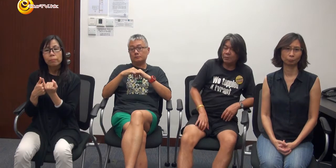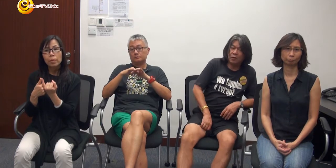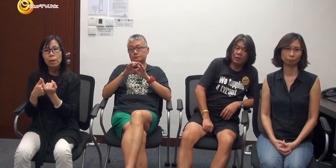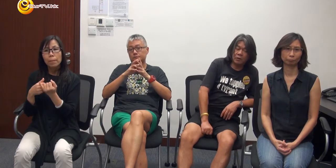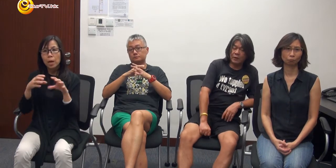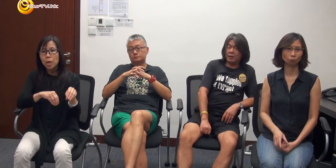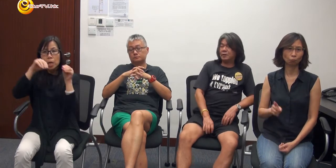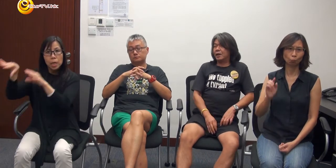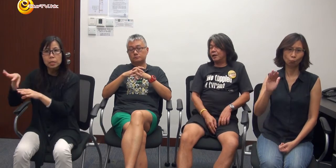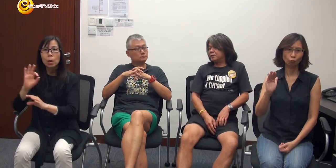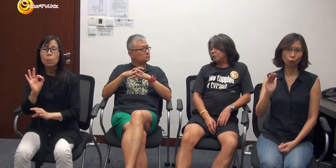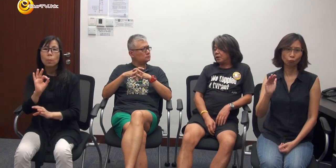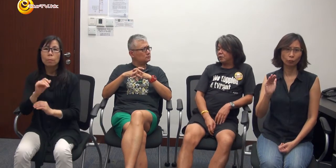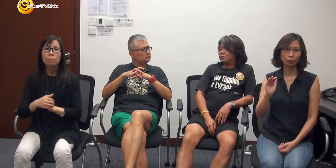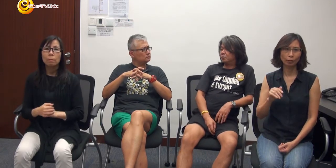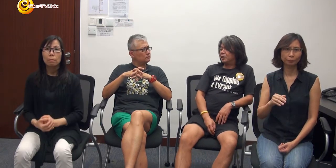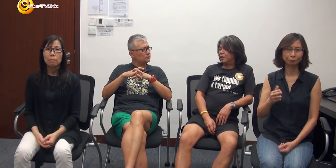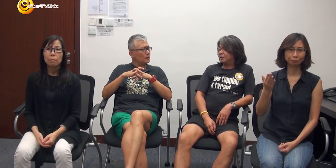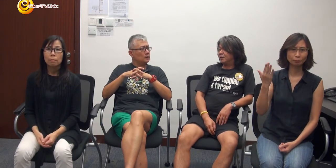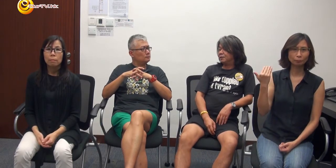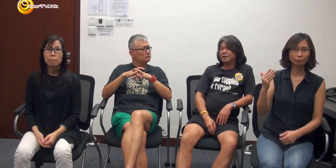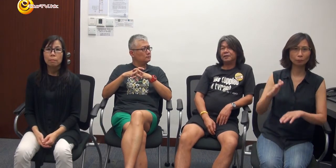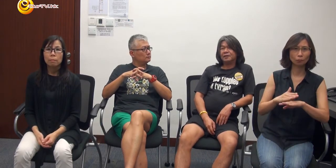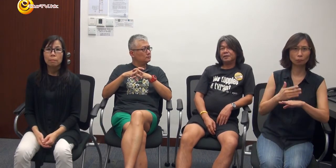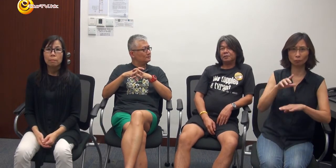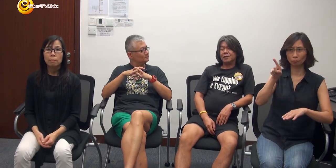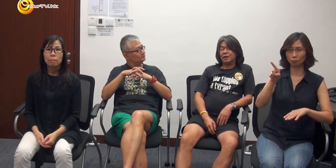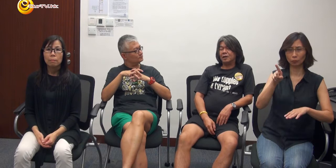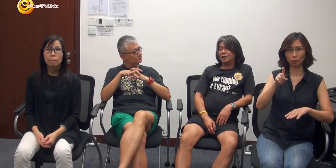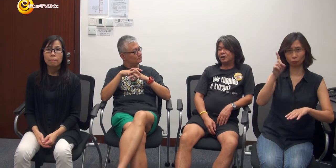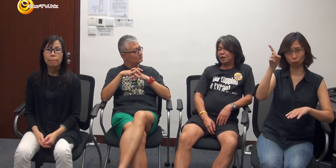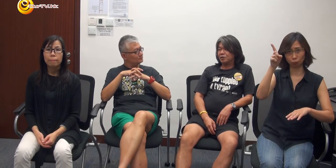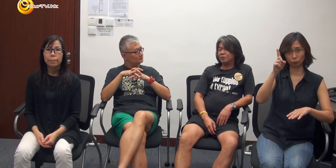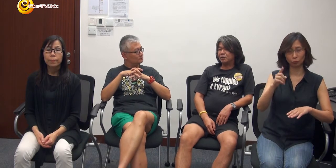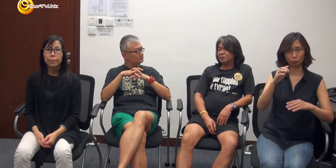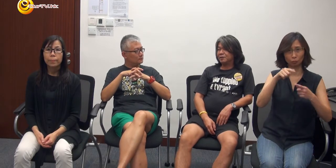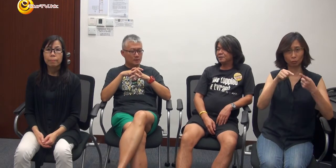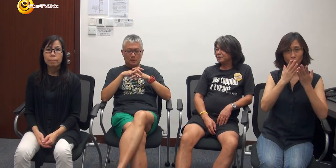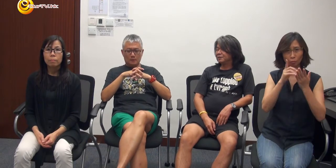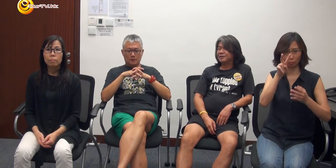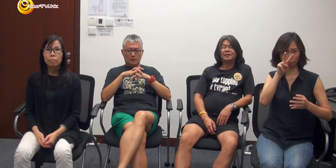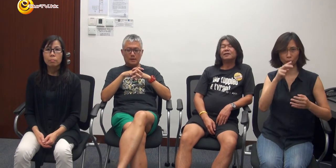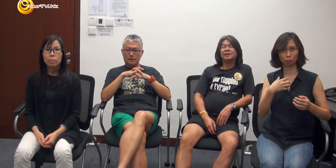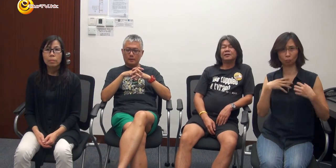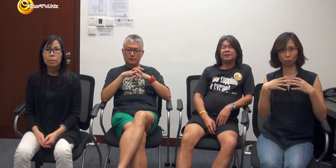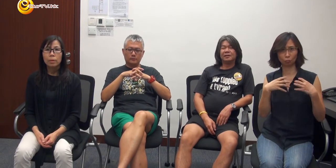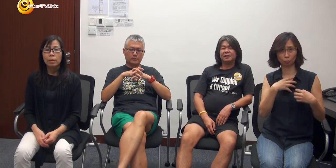佢可以，其實你正話都喺上面㗎。 係啊。 咁其實你睇到個情況點咧？ 唉，睇到情